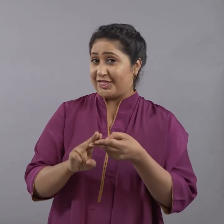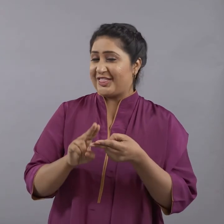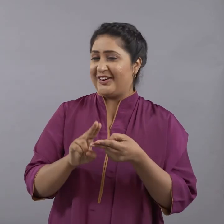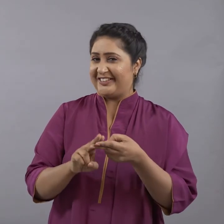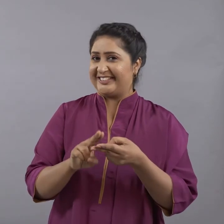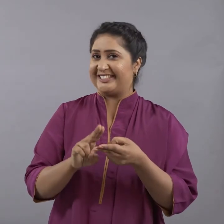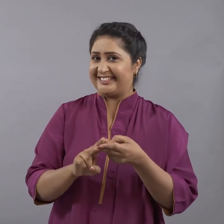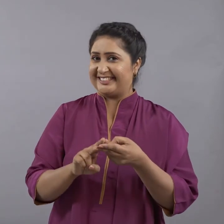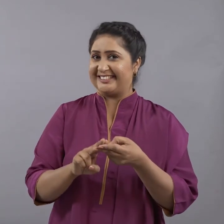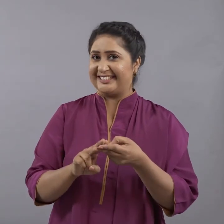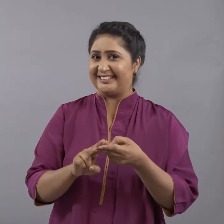दोस्त,